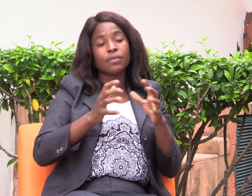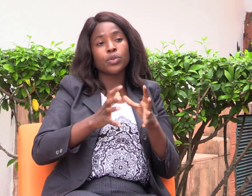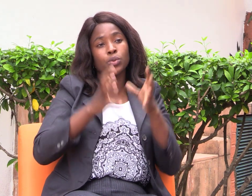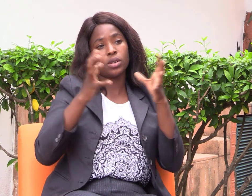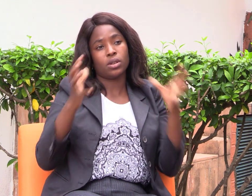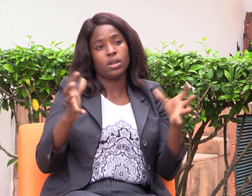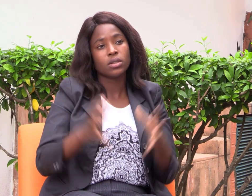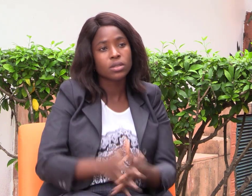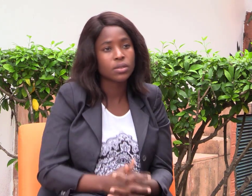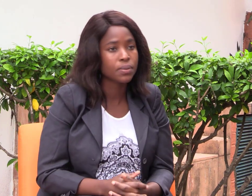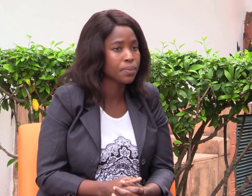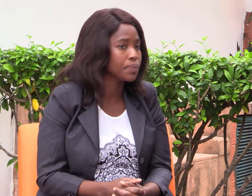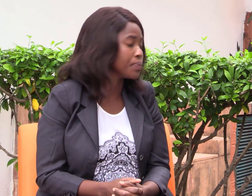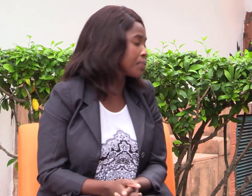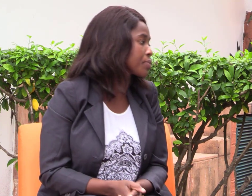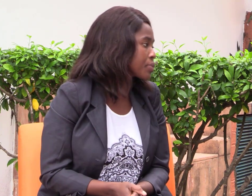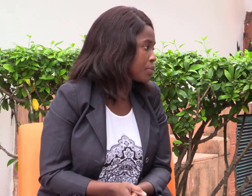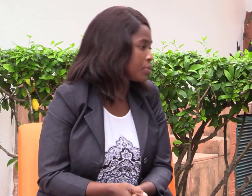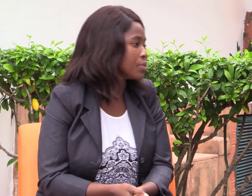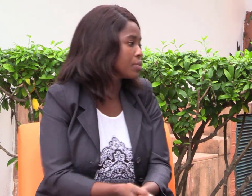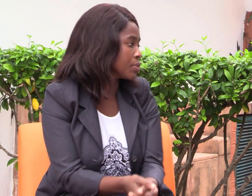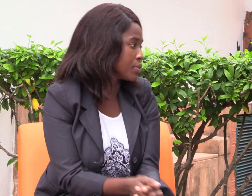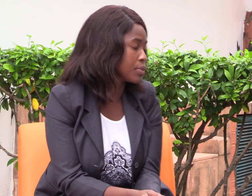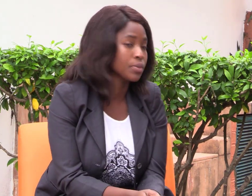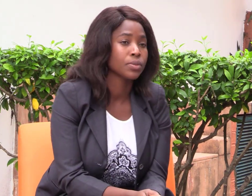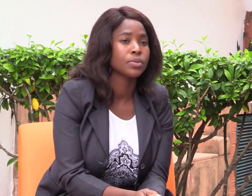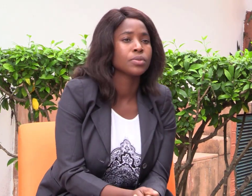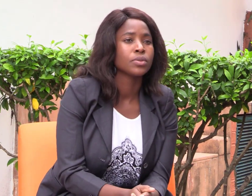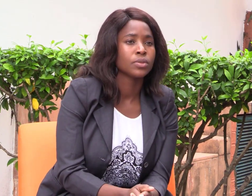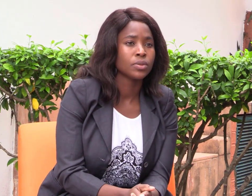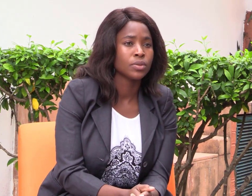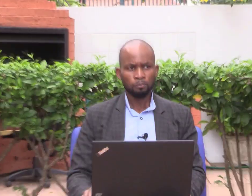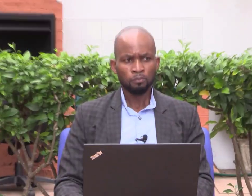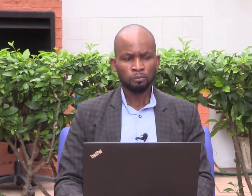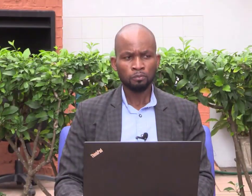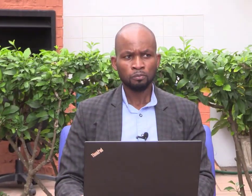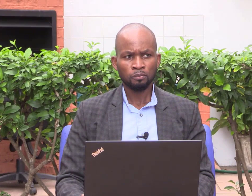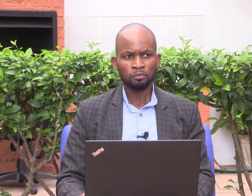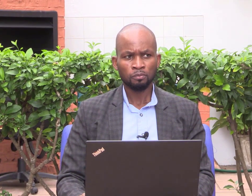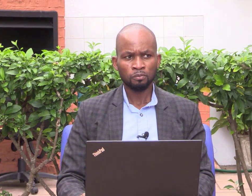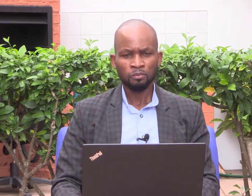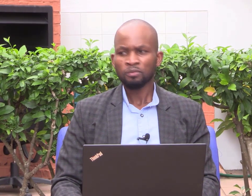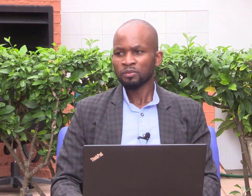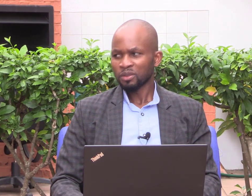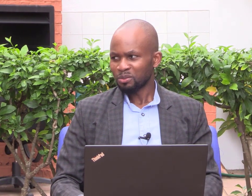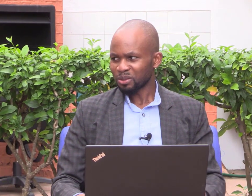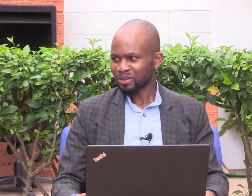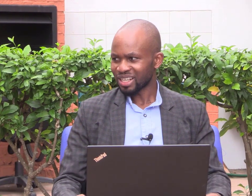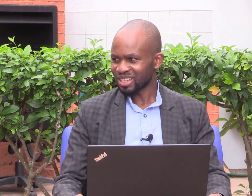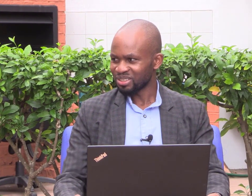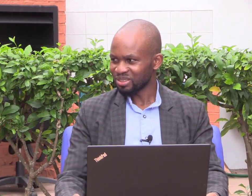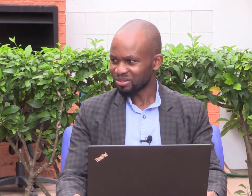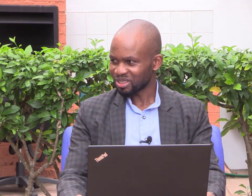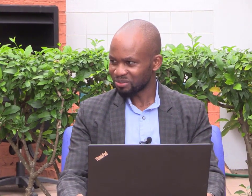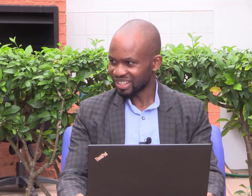desenvolver as suas habilidades. E eu acho que ainda é um grande desafio para falar da. Muito obrigado, Felizvina,